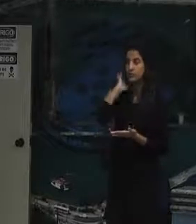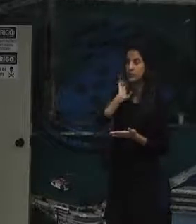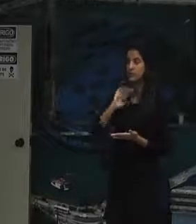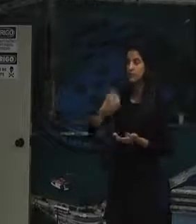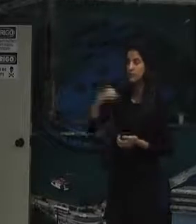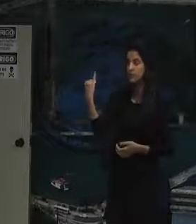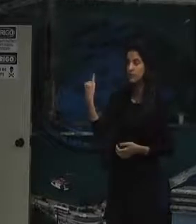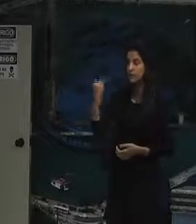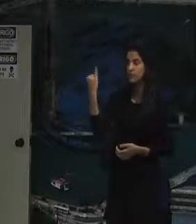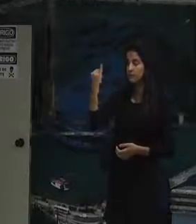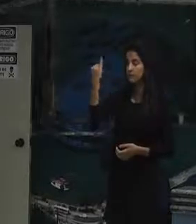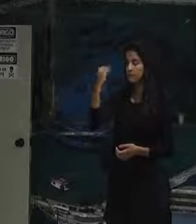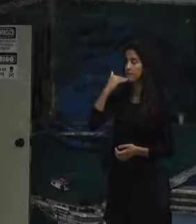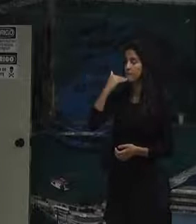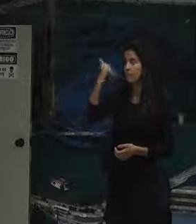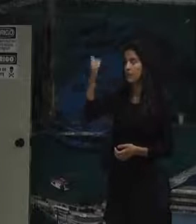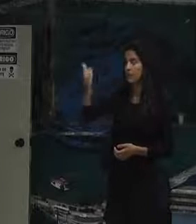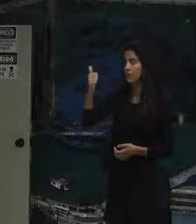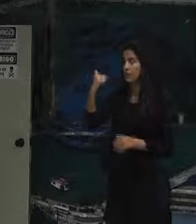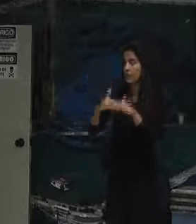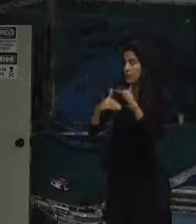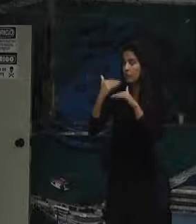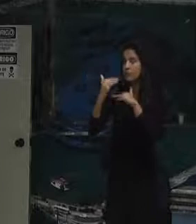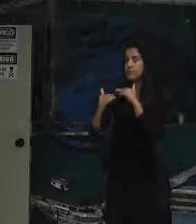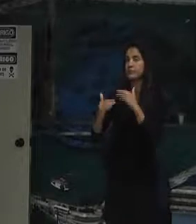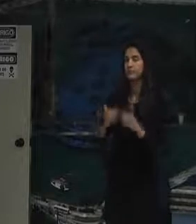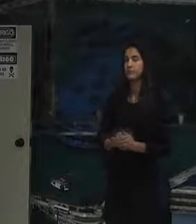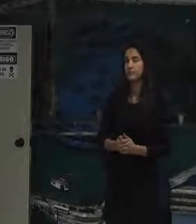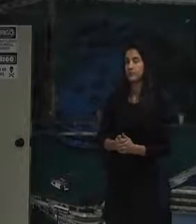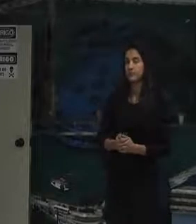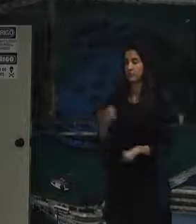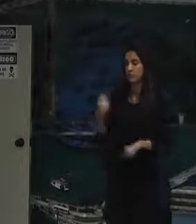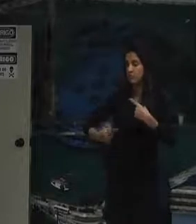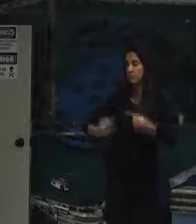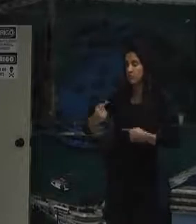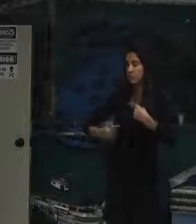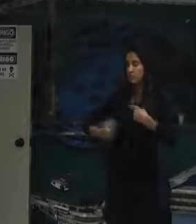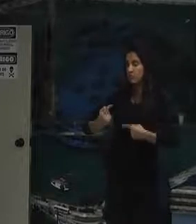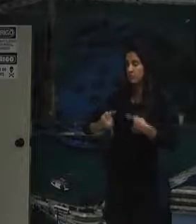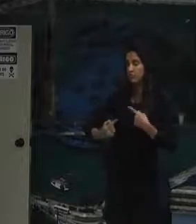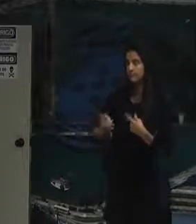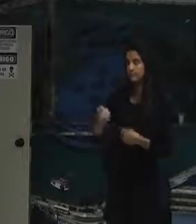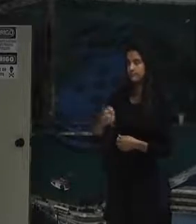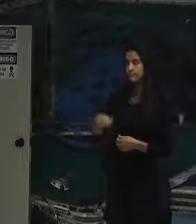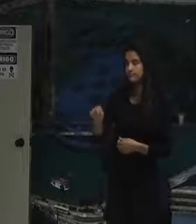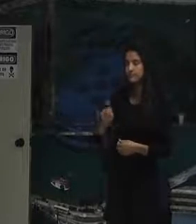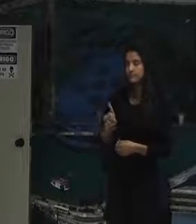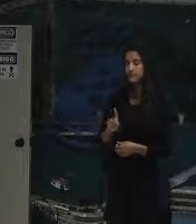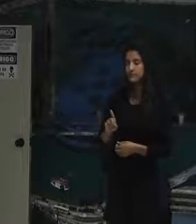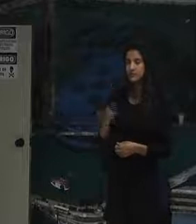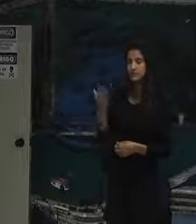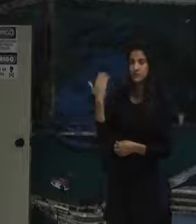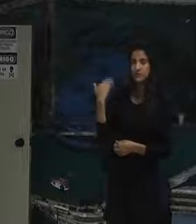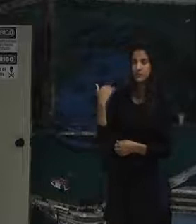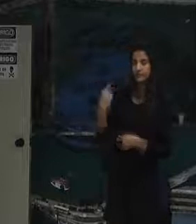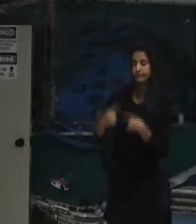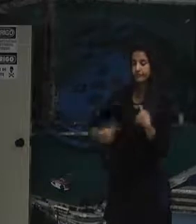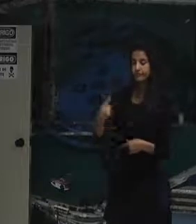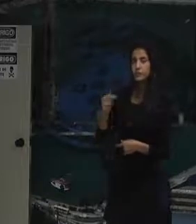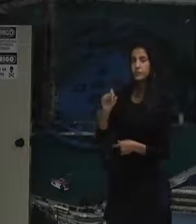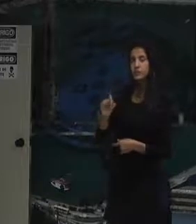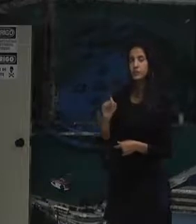maior para que essa economia ela se desenvolva. Precisamos discutir aqui nesta casa, como já discutimos anteriormente, é a questão do